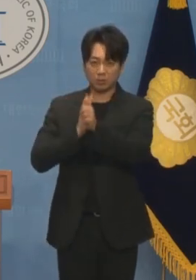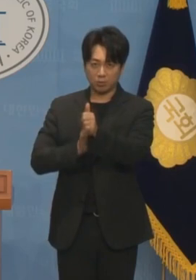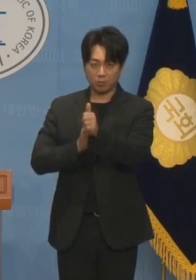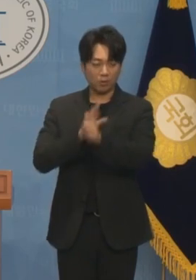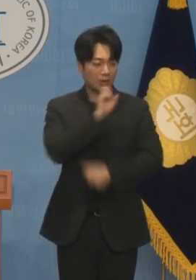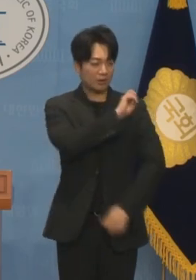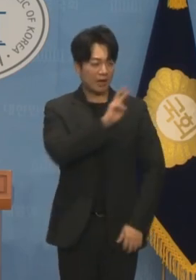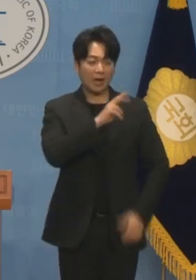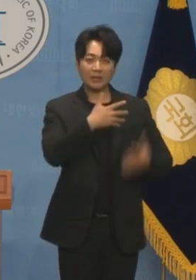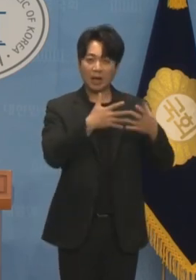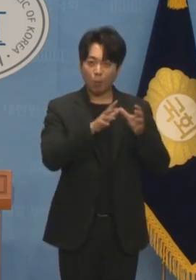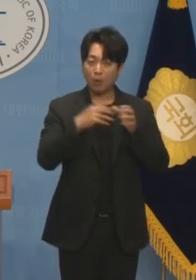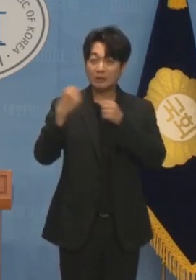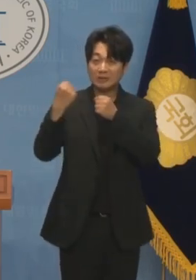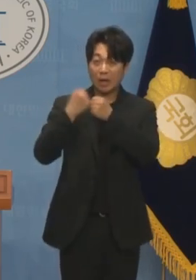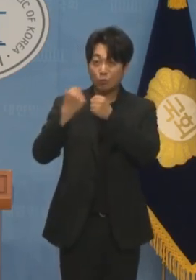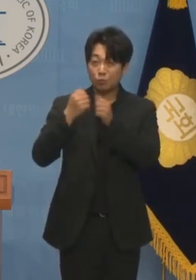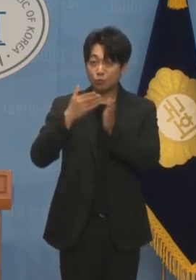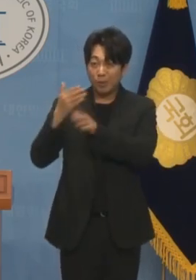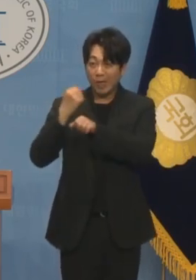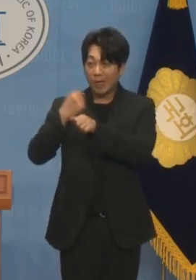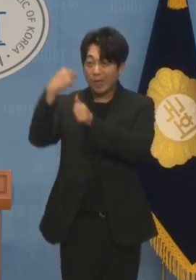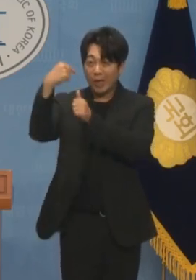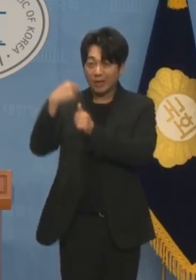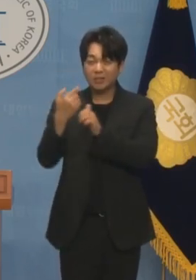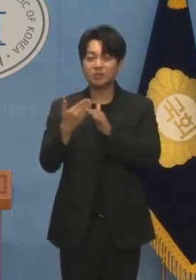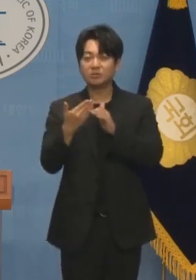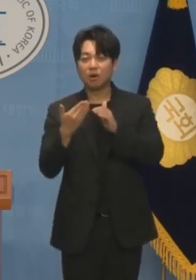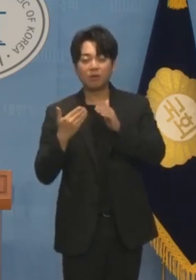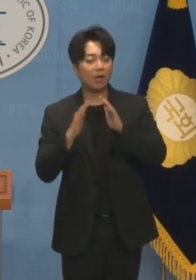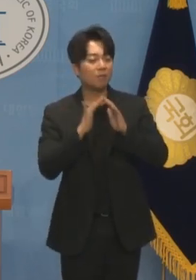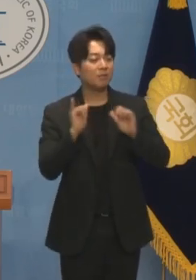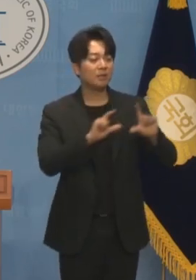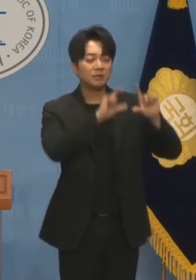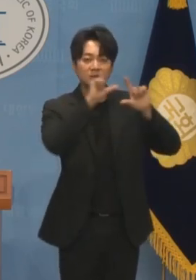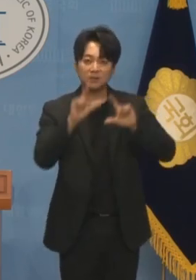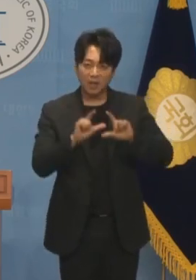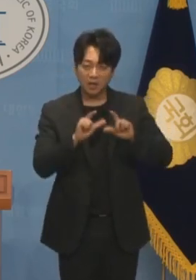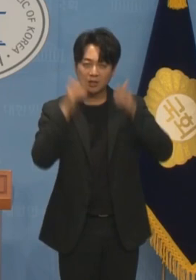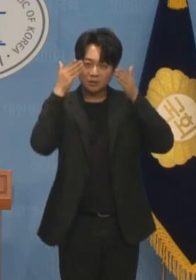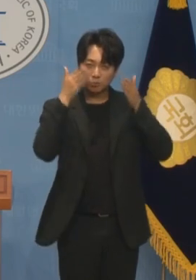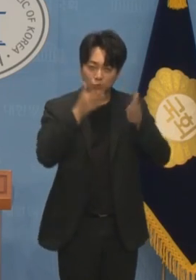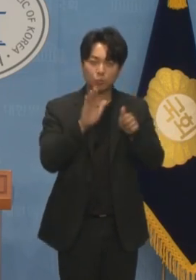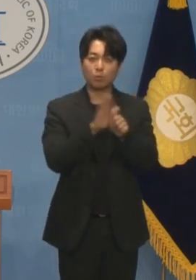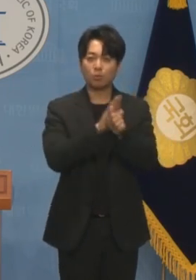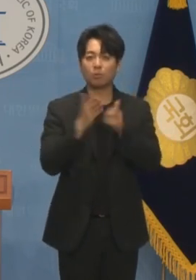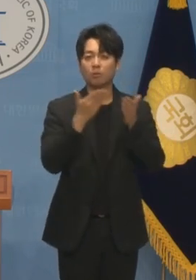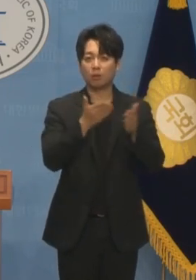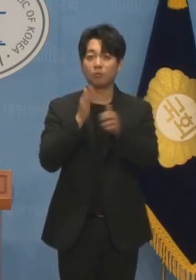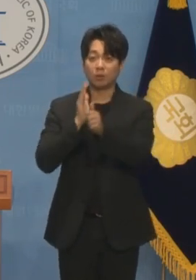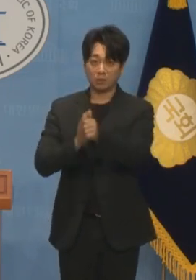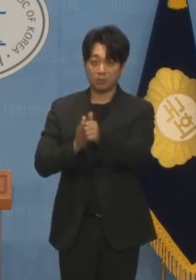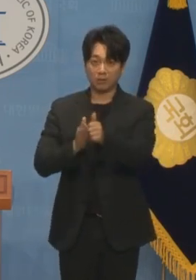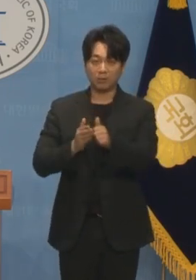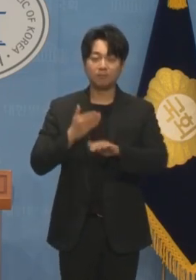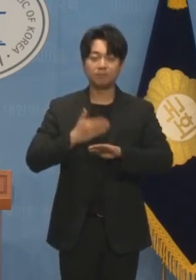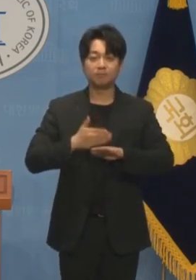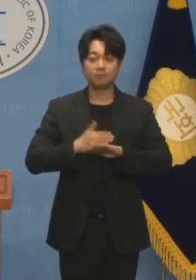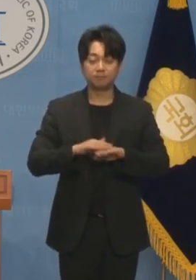준비 잘하라고 할 시간이면 민생 챙길 시간이 차고 넘칩니다 이상입니다